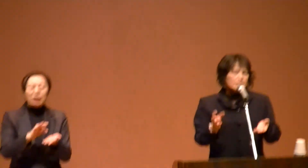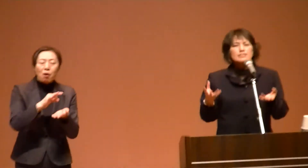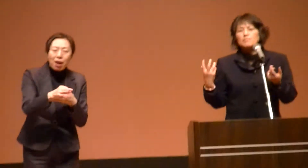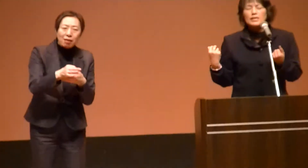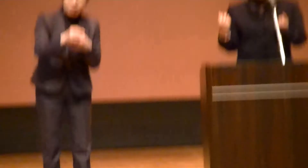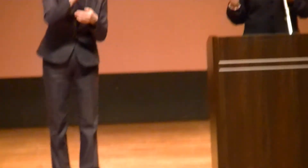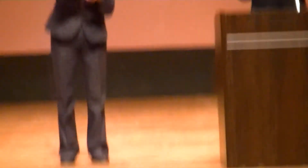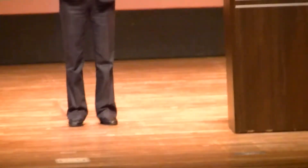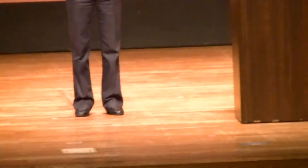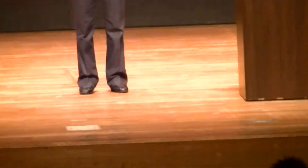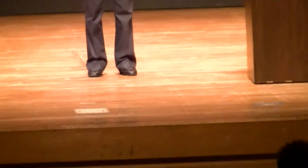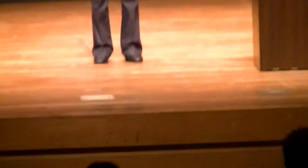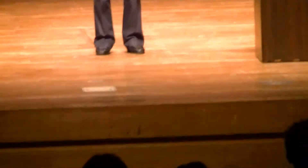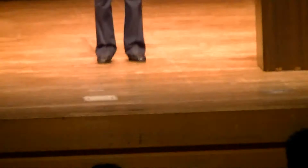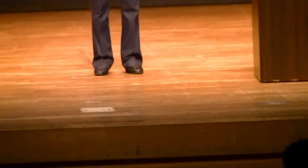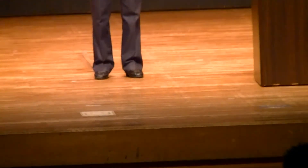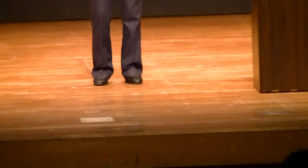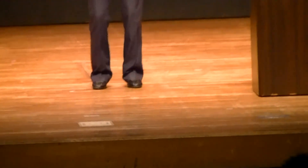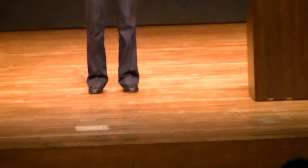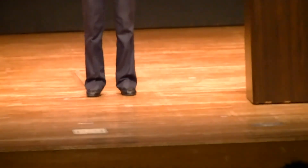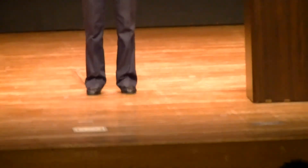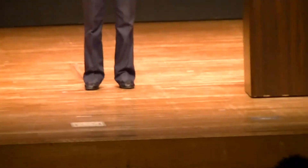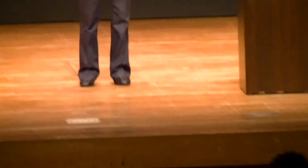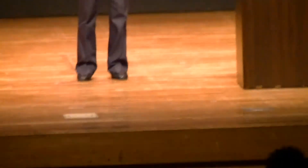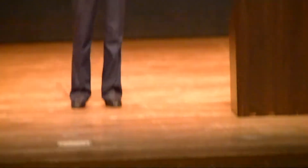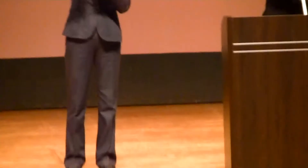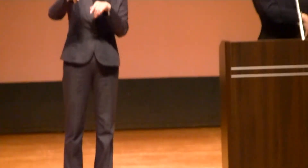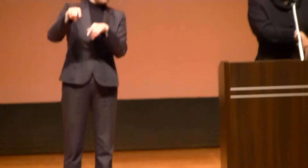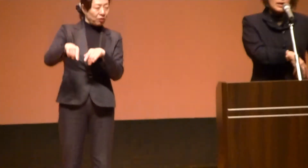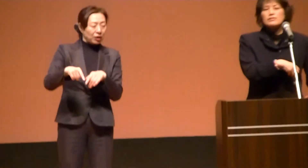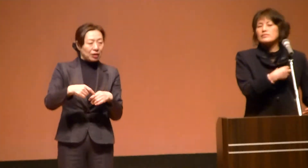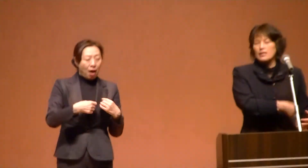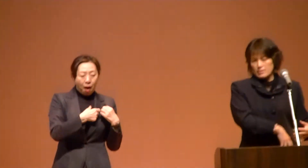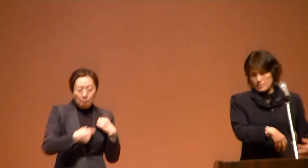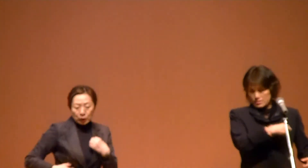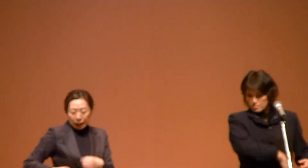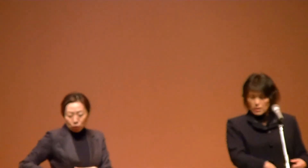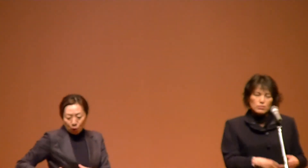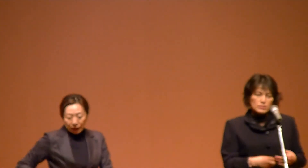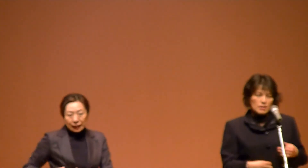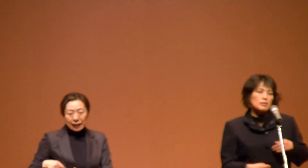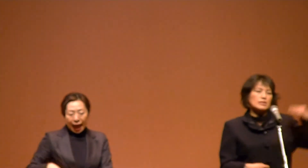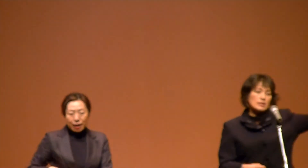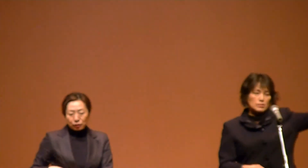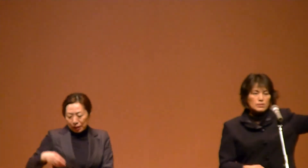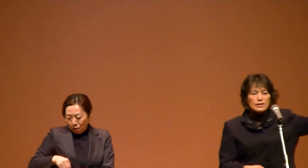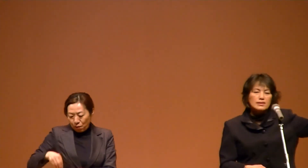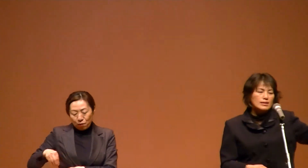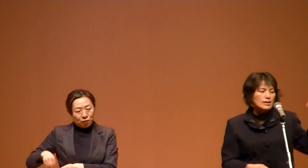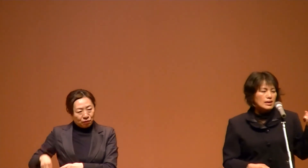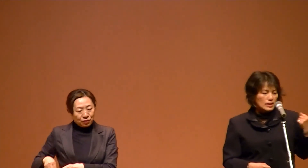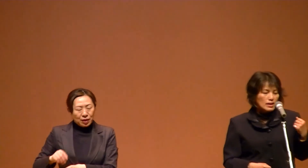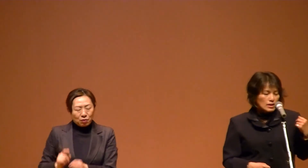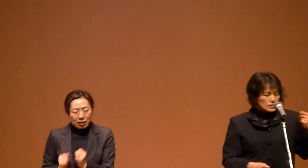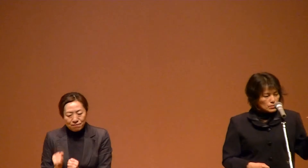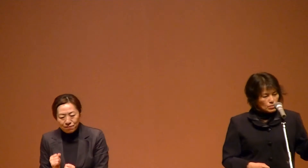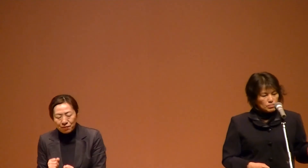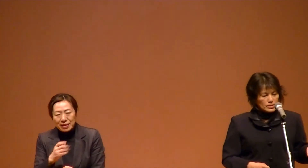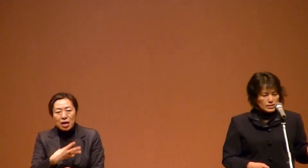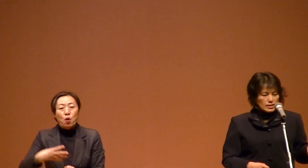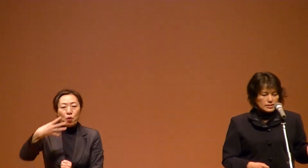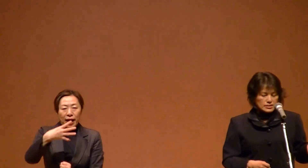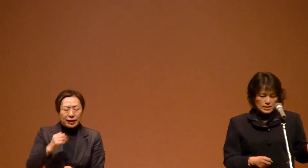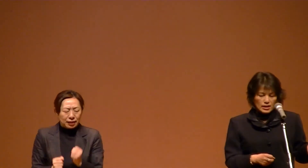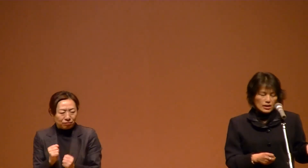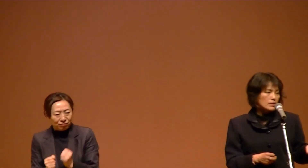うちに津波が来たって、ダブーと思ってポシェットに入るくらい詰め込んで、また4階に駆け上がり、そのお